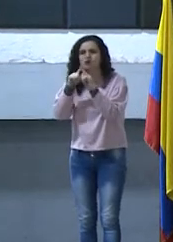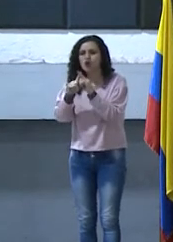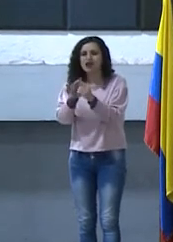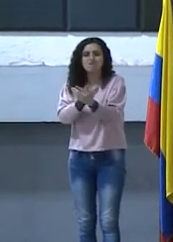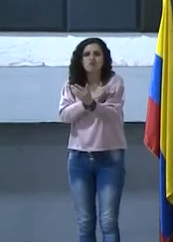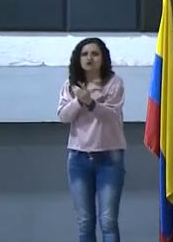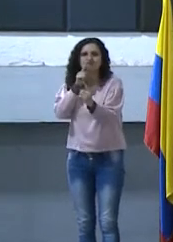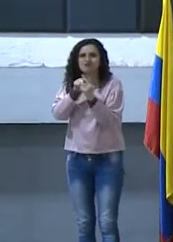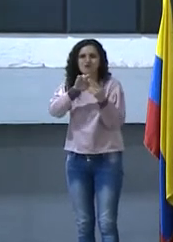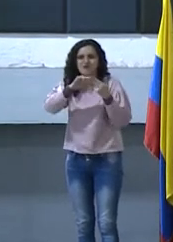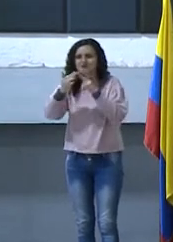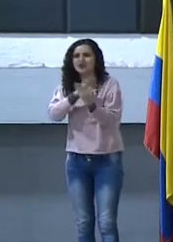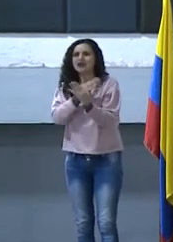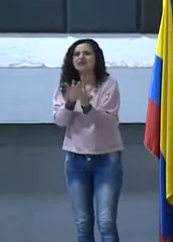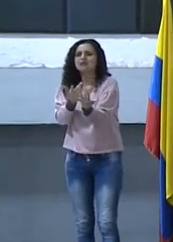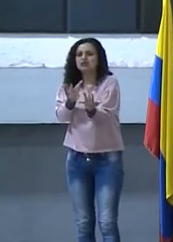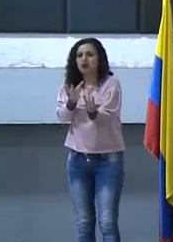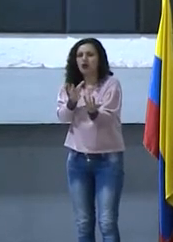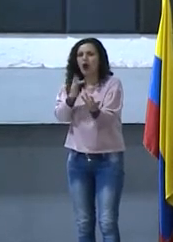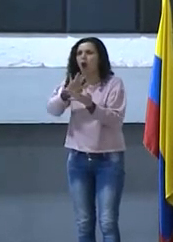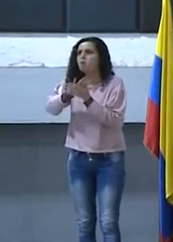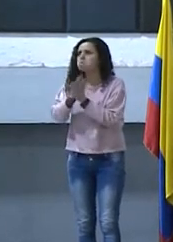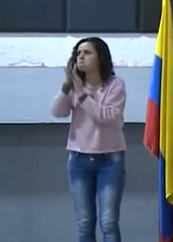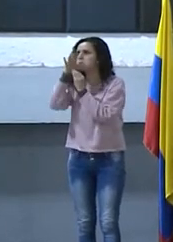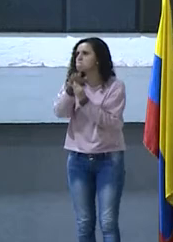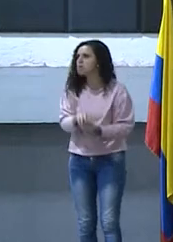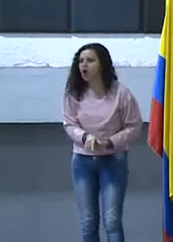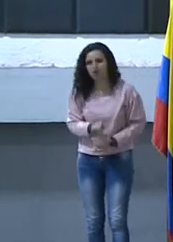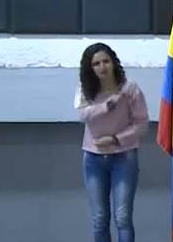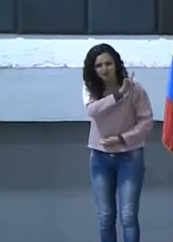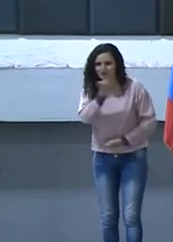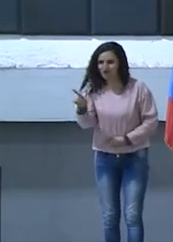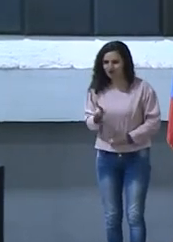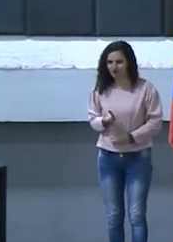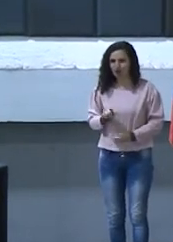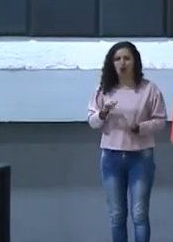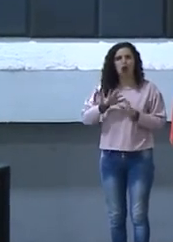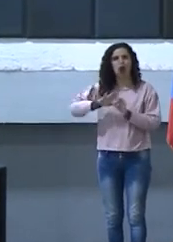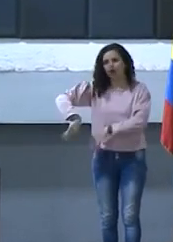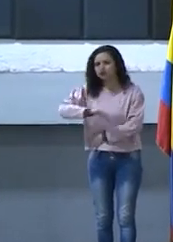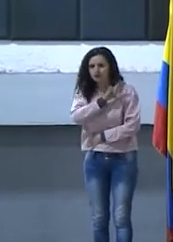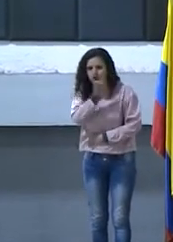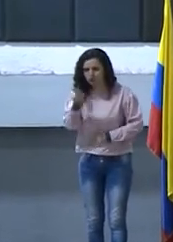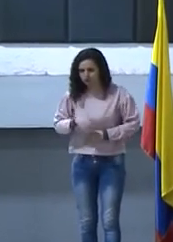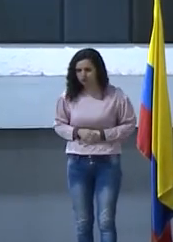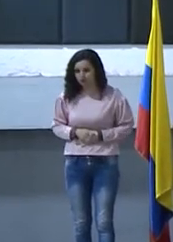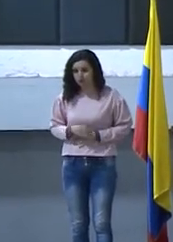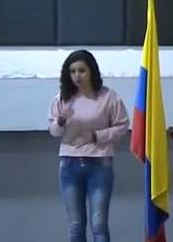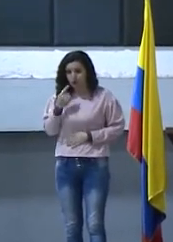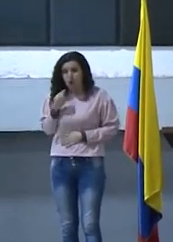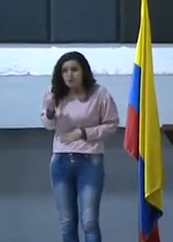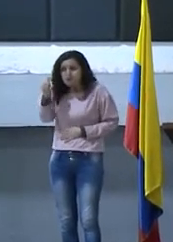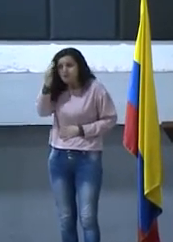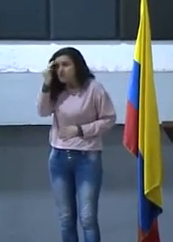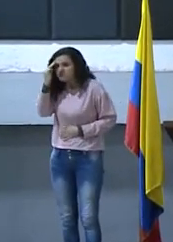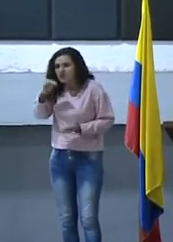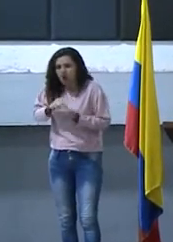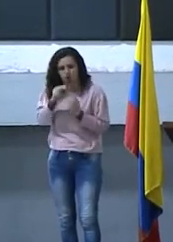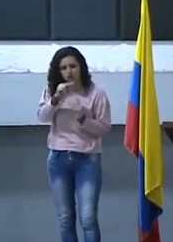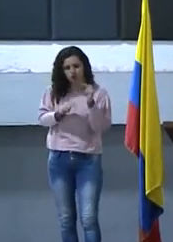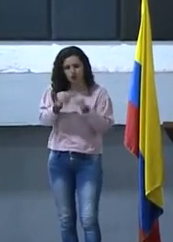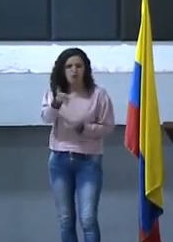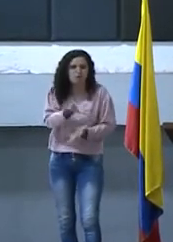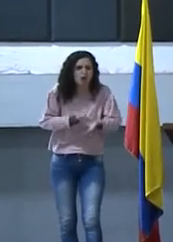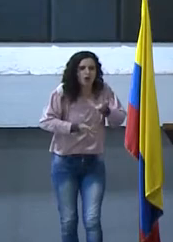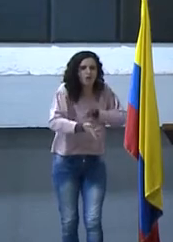suspenda no la exilian no se vuelva escombro que memoria es construir y compartir un